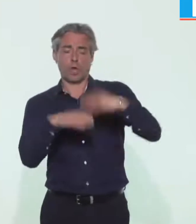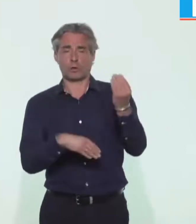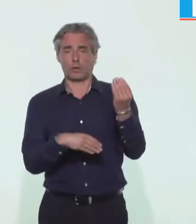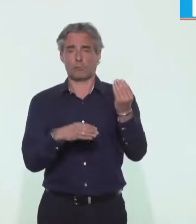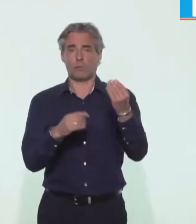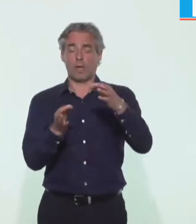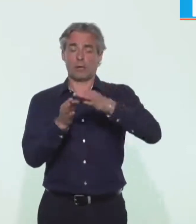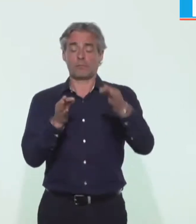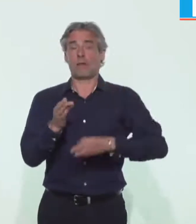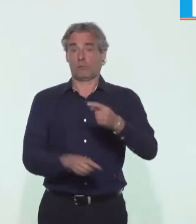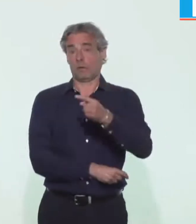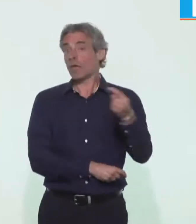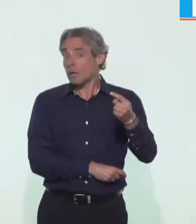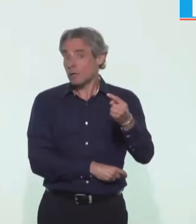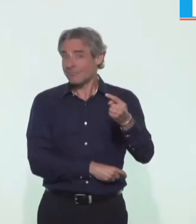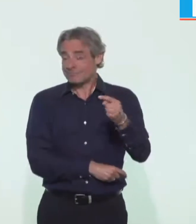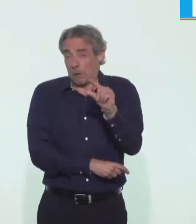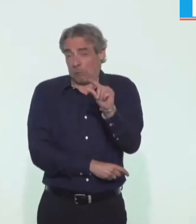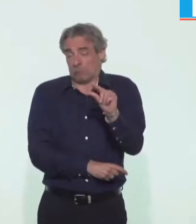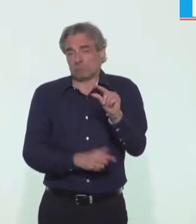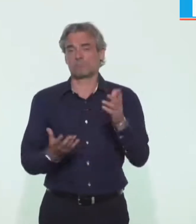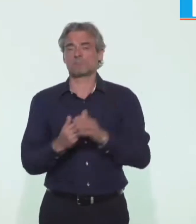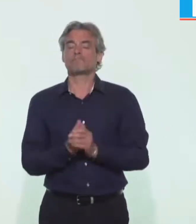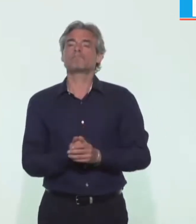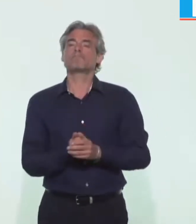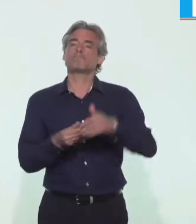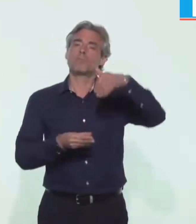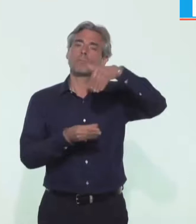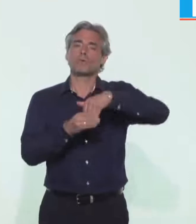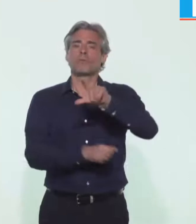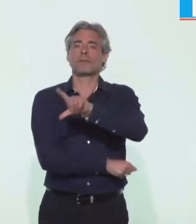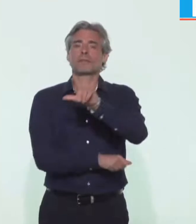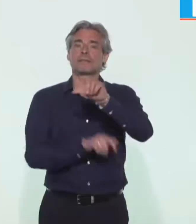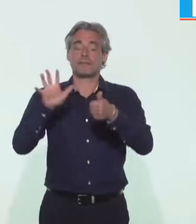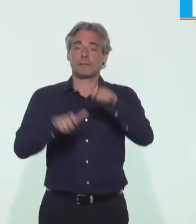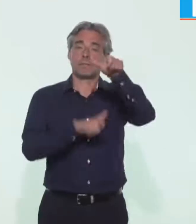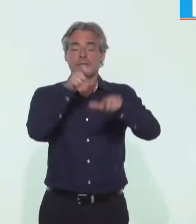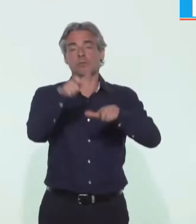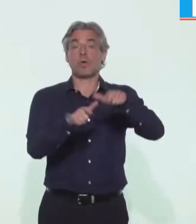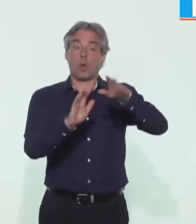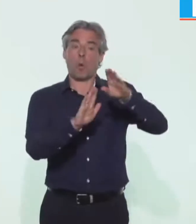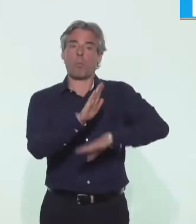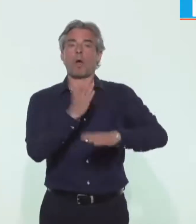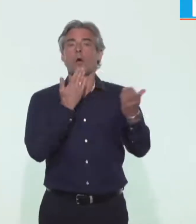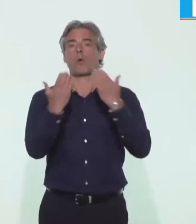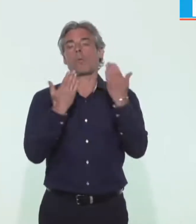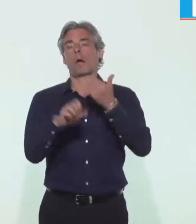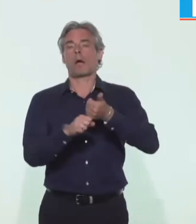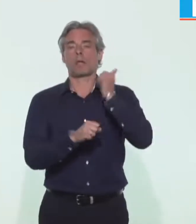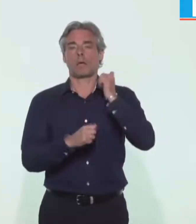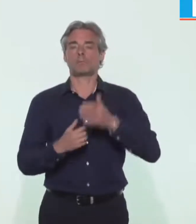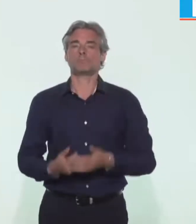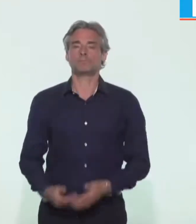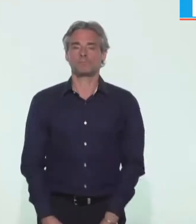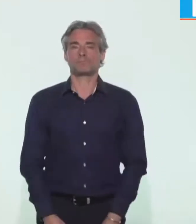solde est négatif, mais très faiblement, avec 26 personnes hospitalisées en moins par rapport